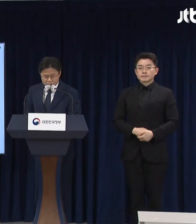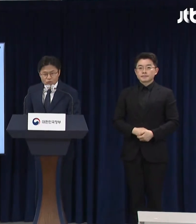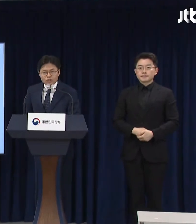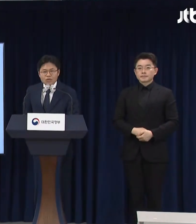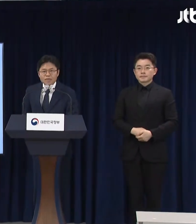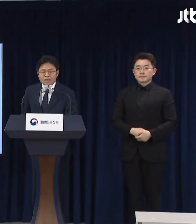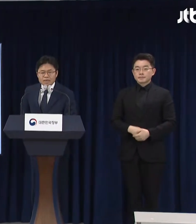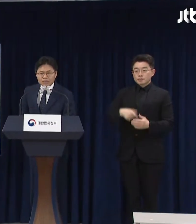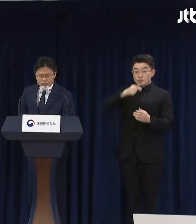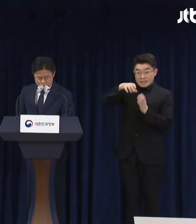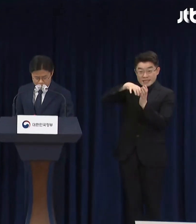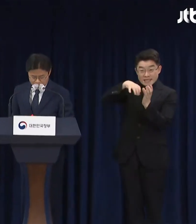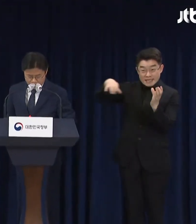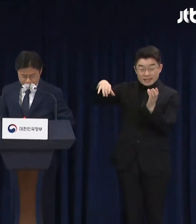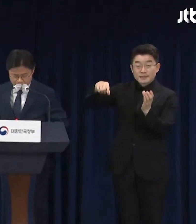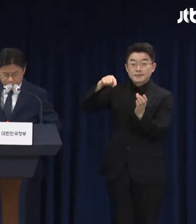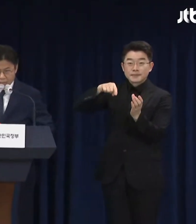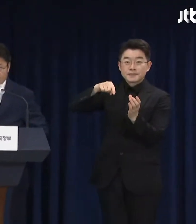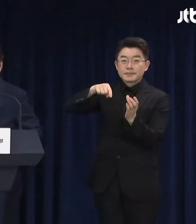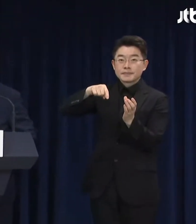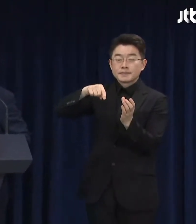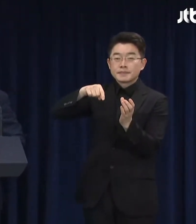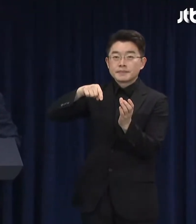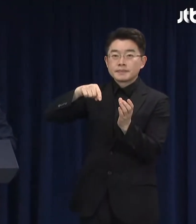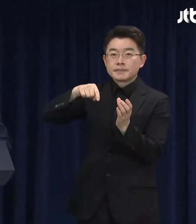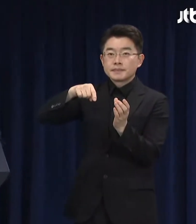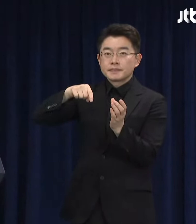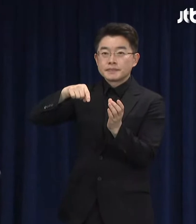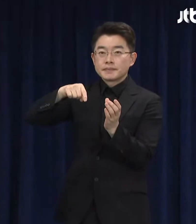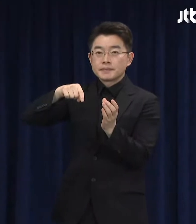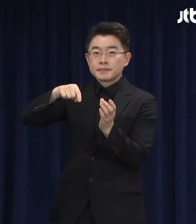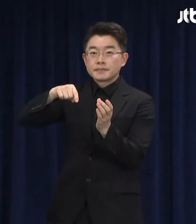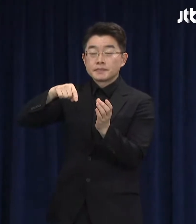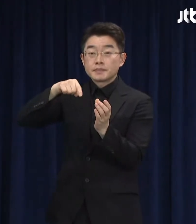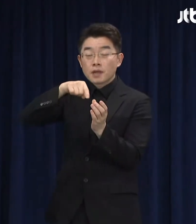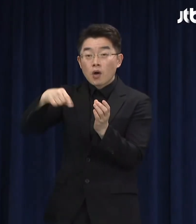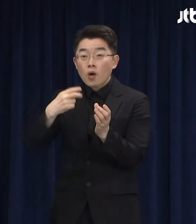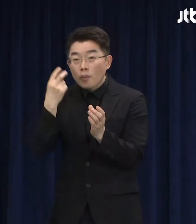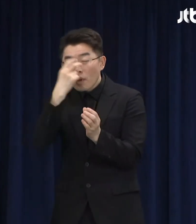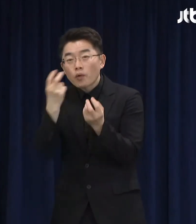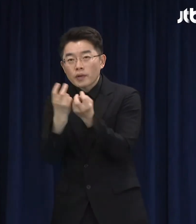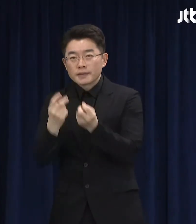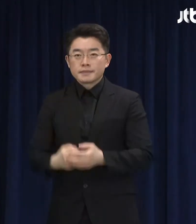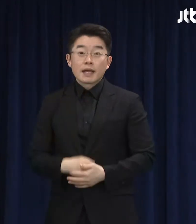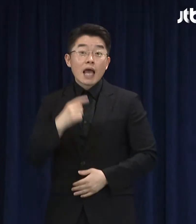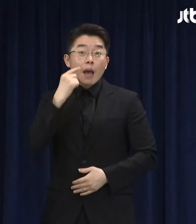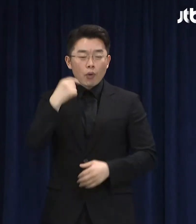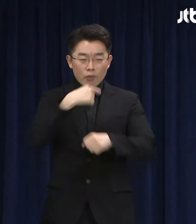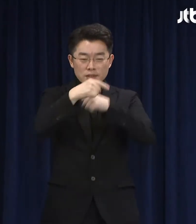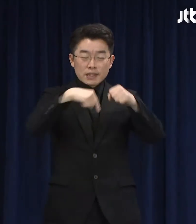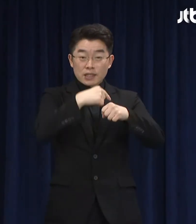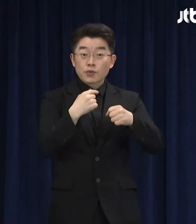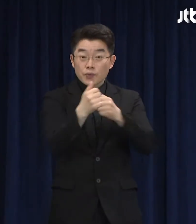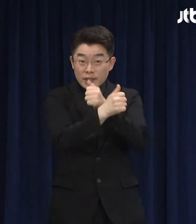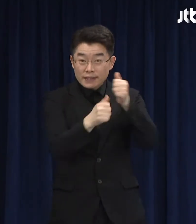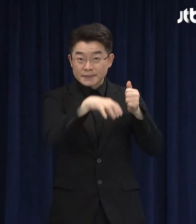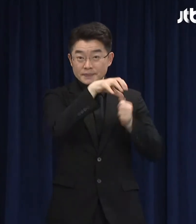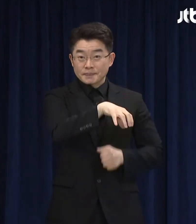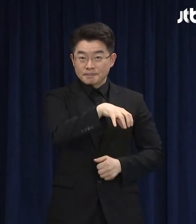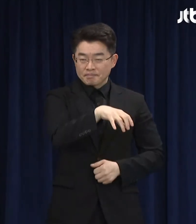지금 이 이송 설비에 대해서는 일본의 규제기관인 원자력 규제위원회가 검사를